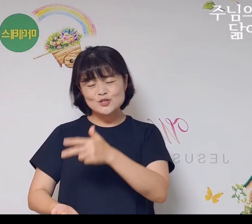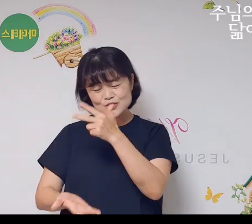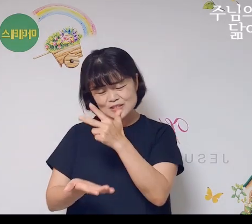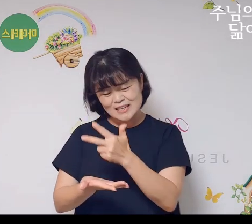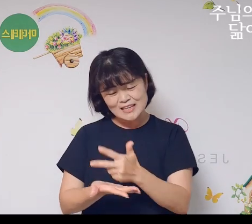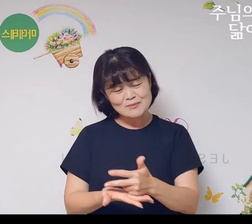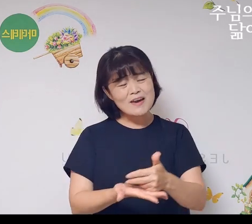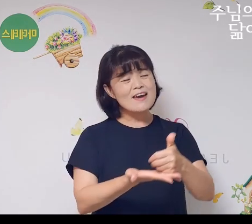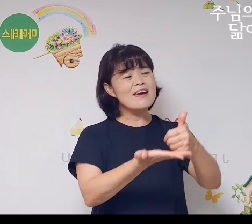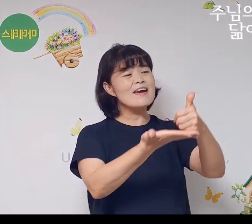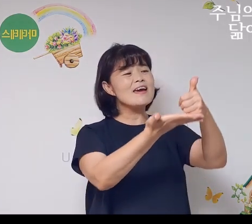주님의